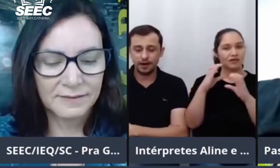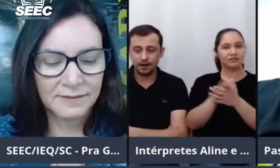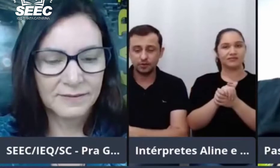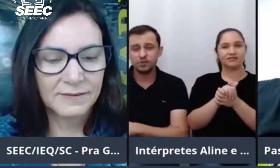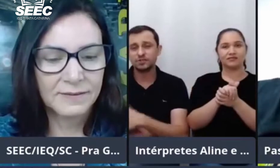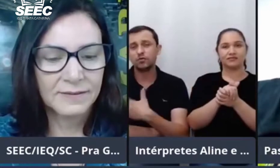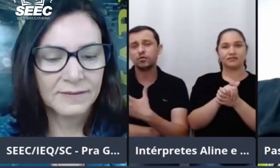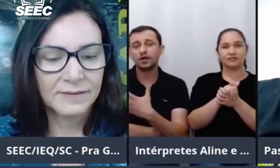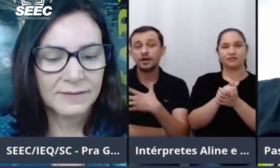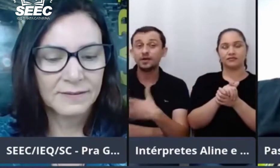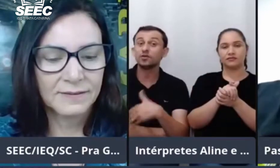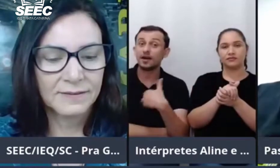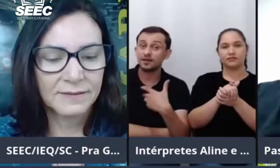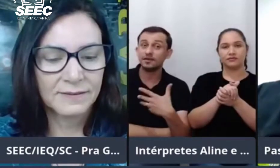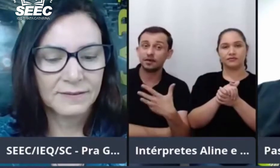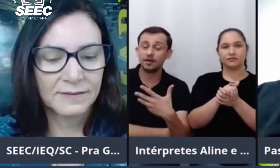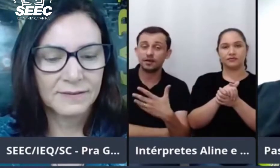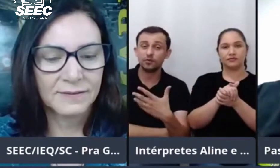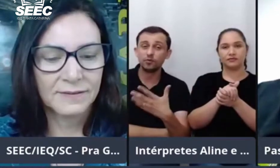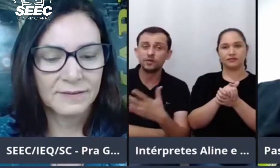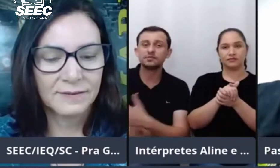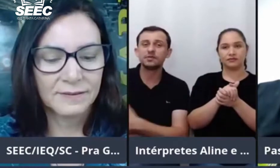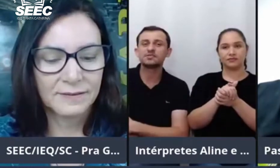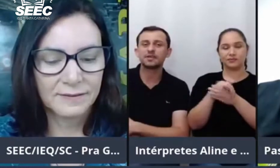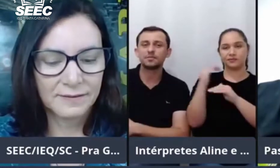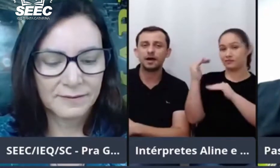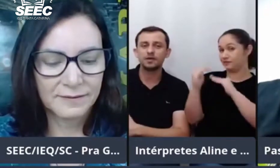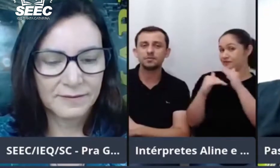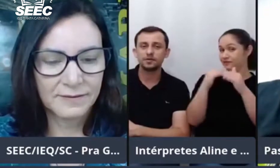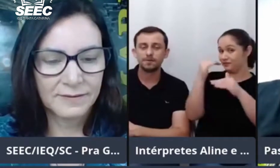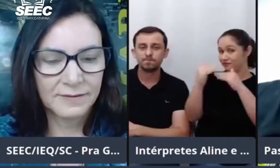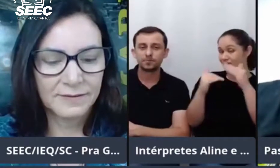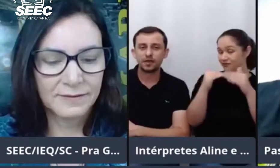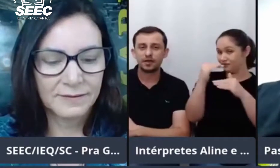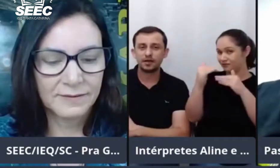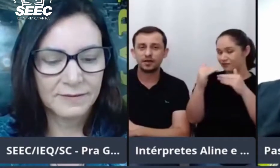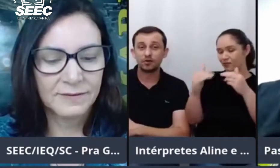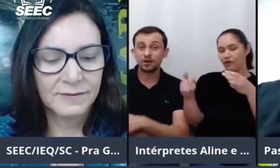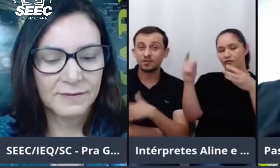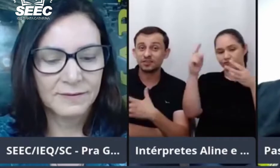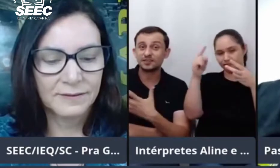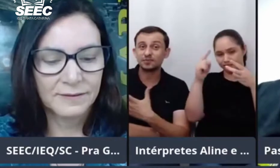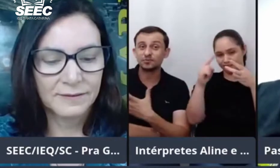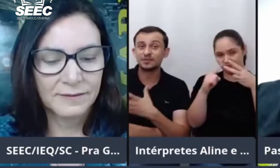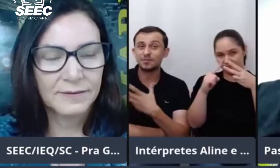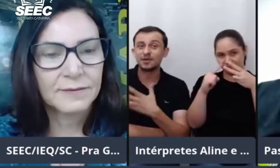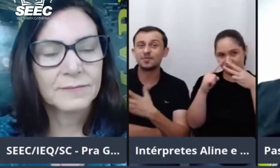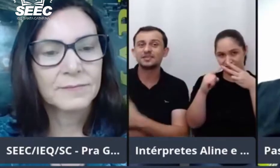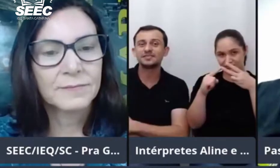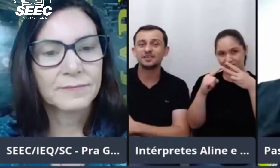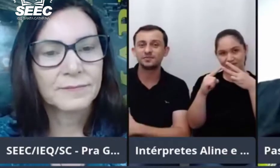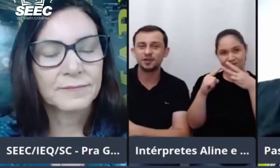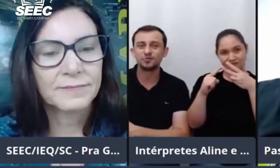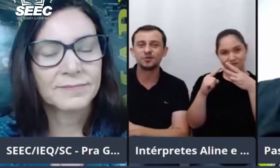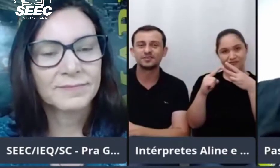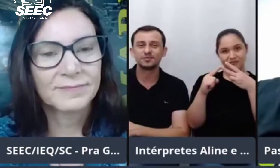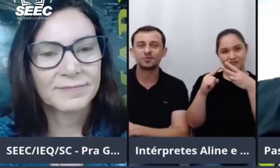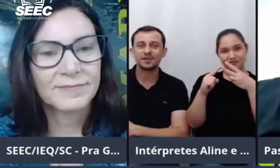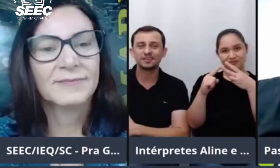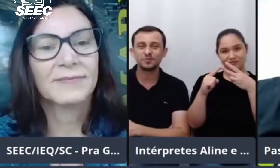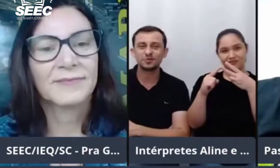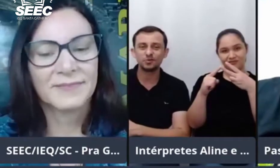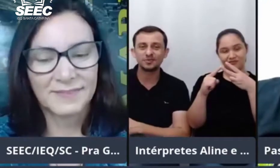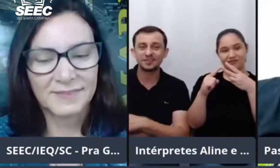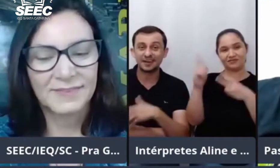Né? A nossa, aí evoluindo nesse trabalho, né? Agora nós já temos um trabalho mais desafiador, são